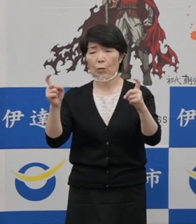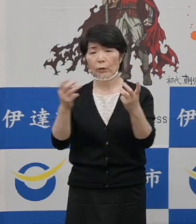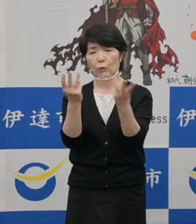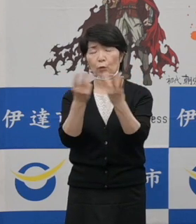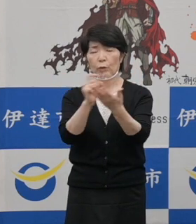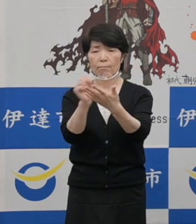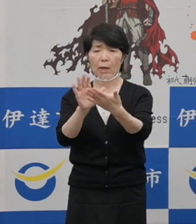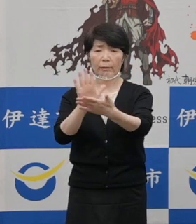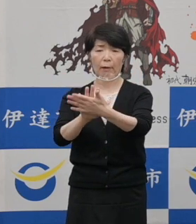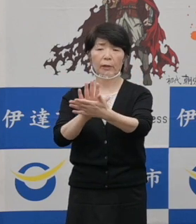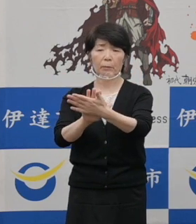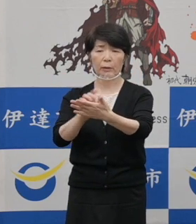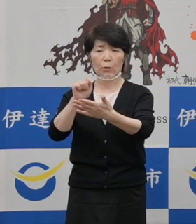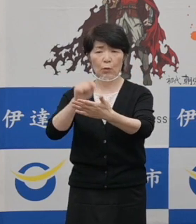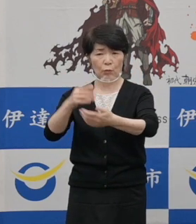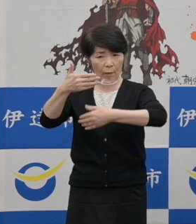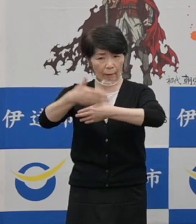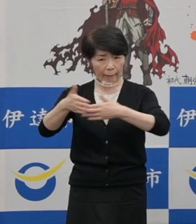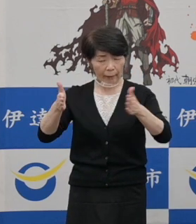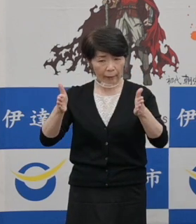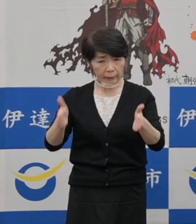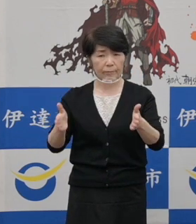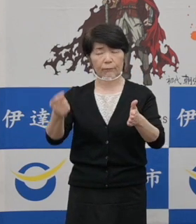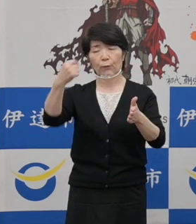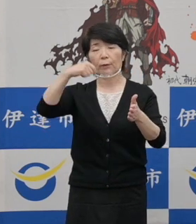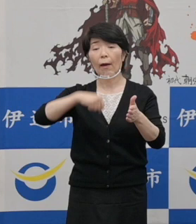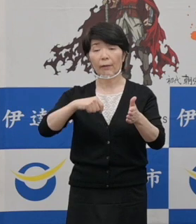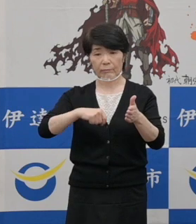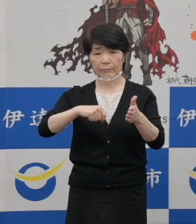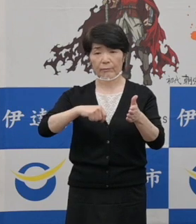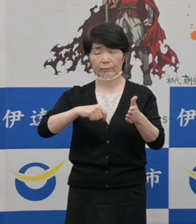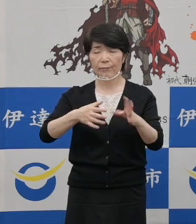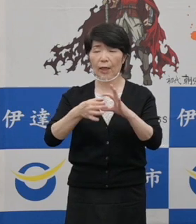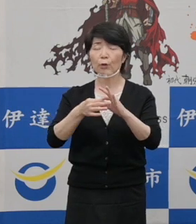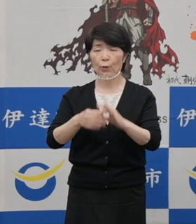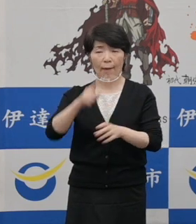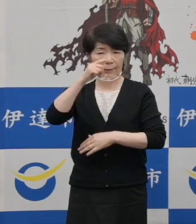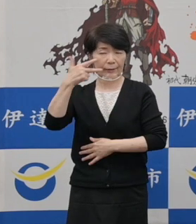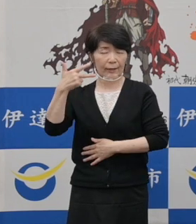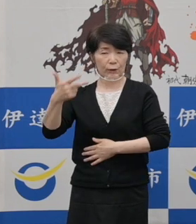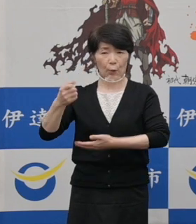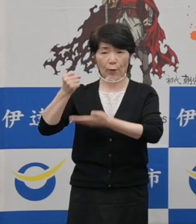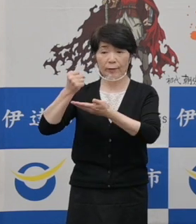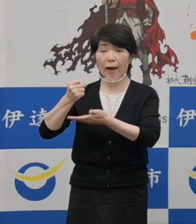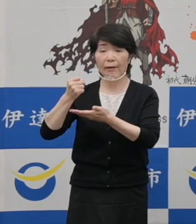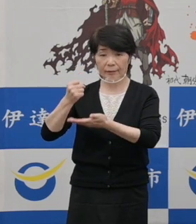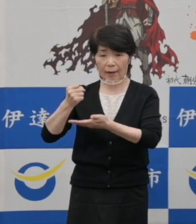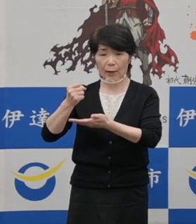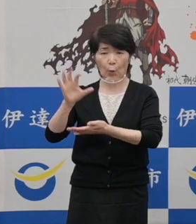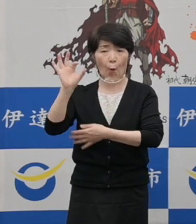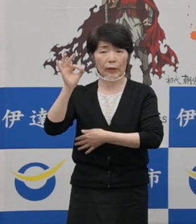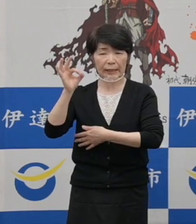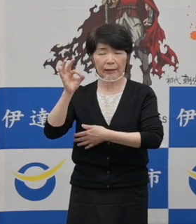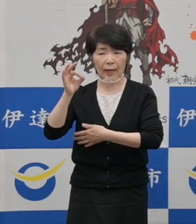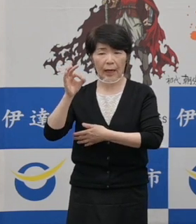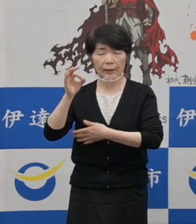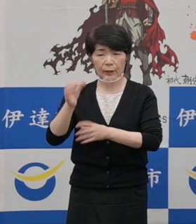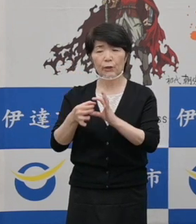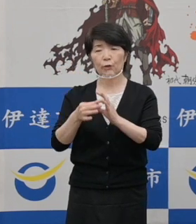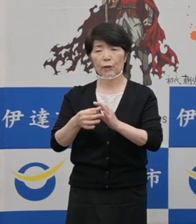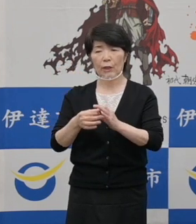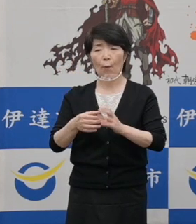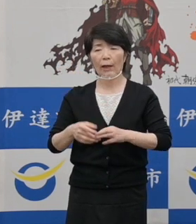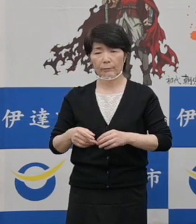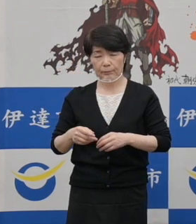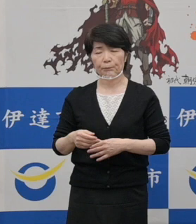が、との範囲内となっておりますので、ただ市の財政につきましては健全な状況と考